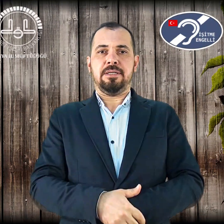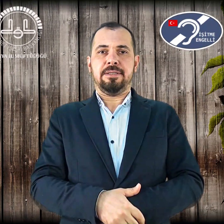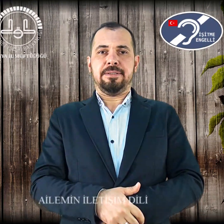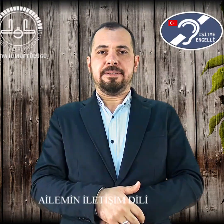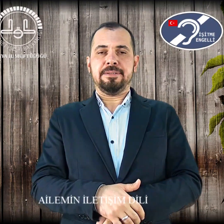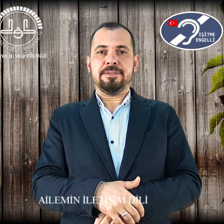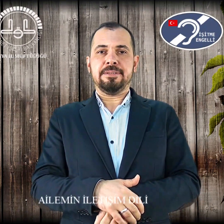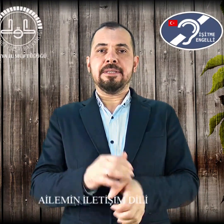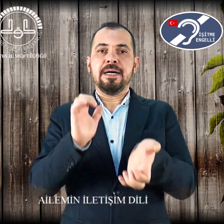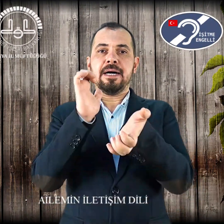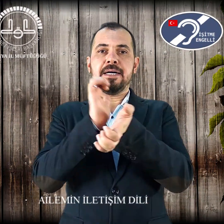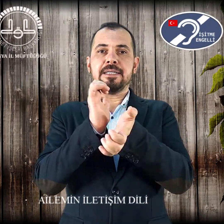ailemin iletişim dili.